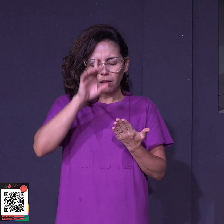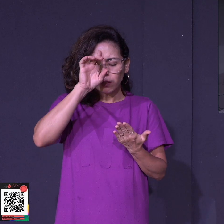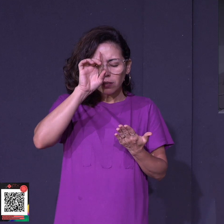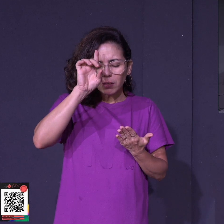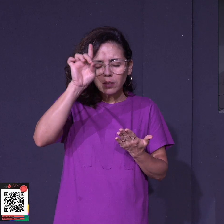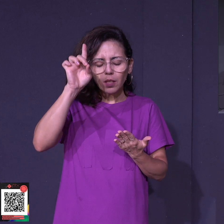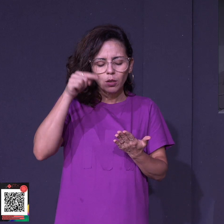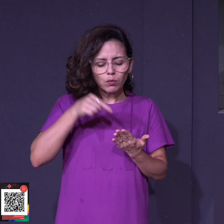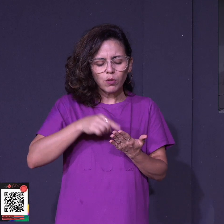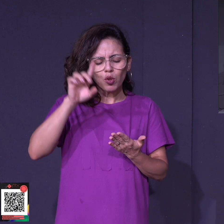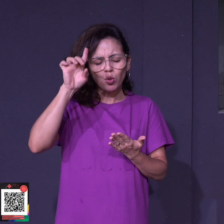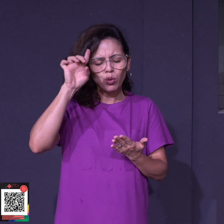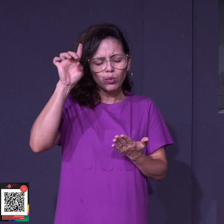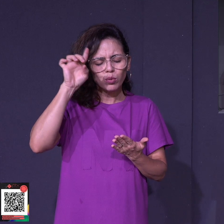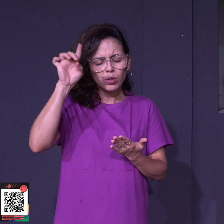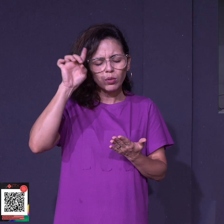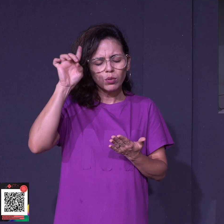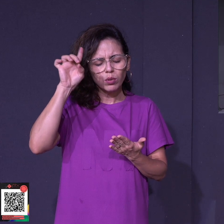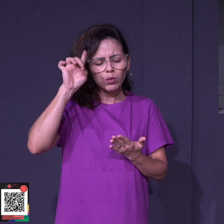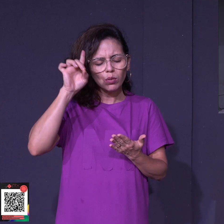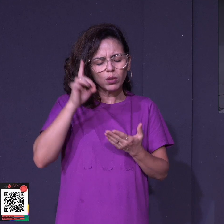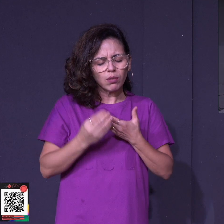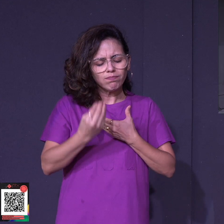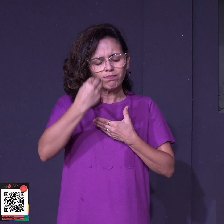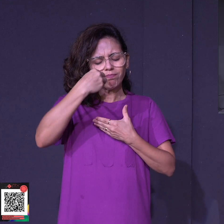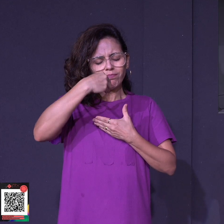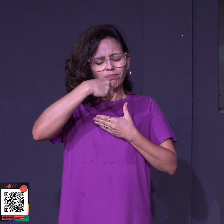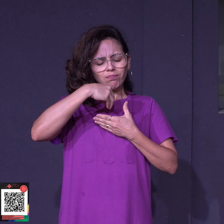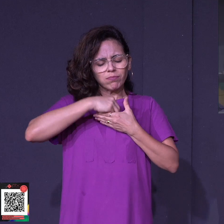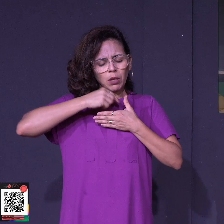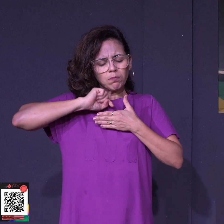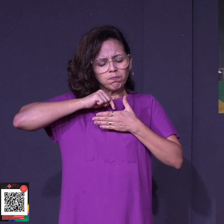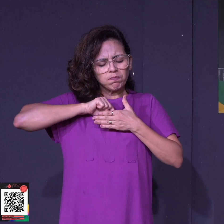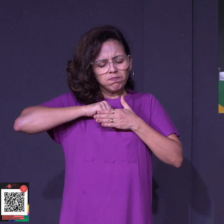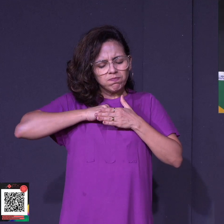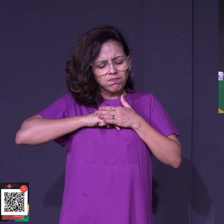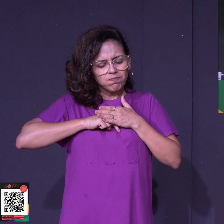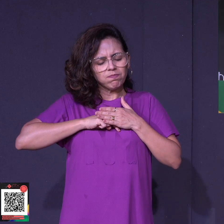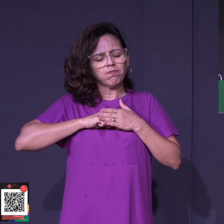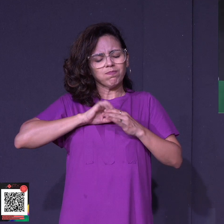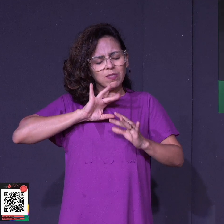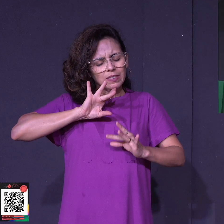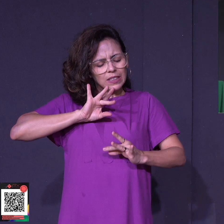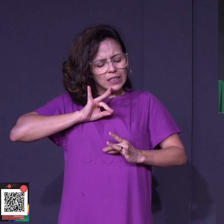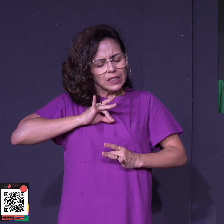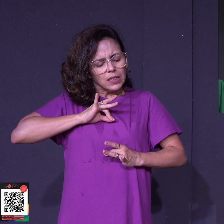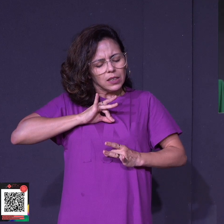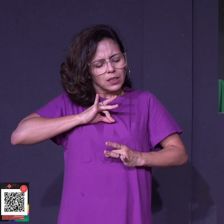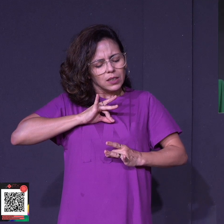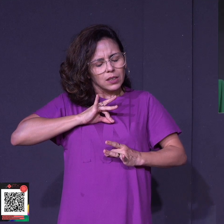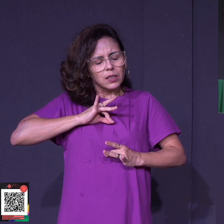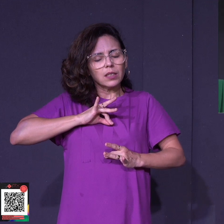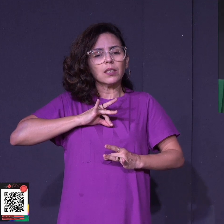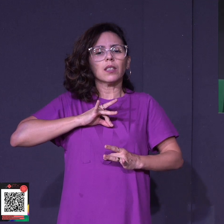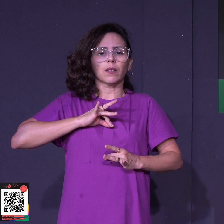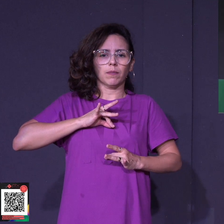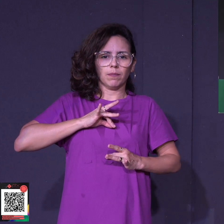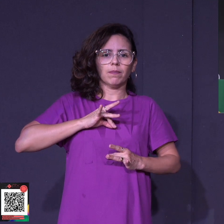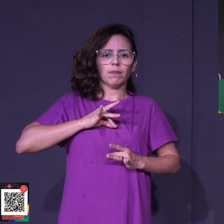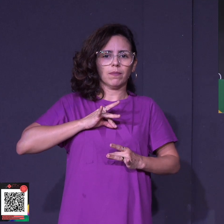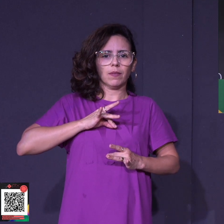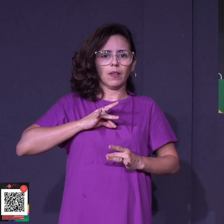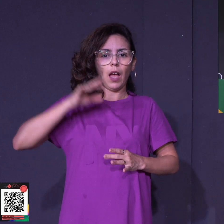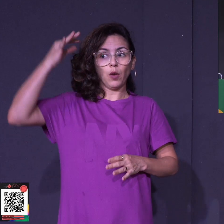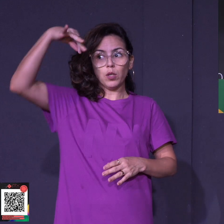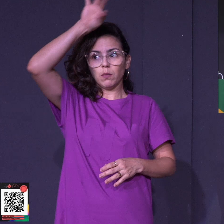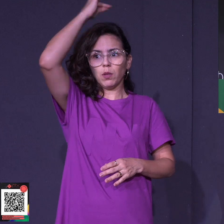para essa palavra ficar entranhada, porque quando você vai agir, o Espírito Santo lembra, a palavra diz isso. O